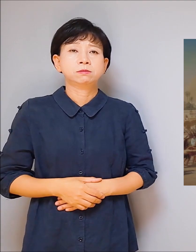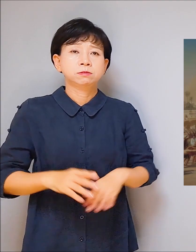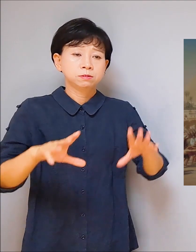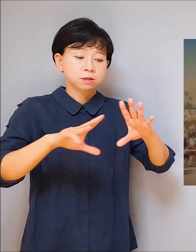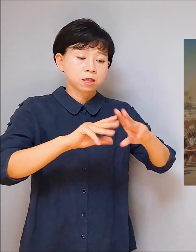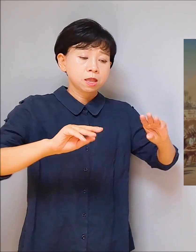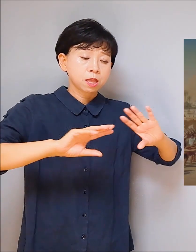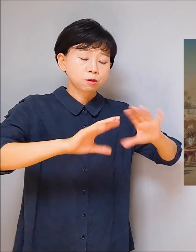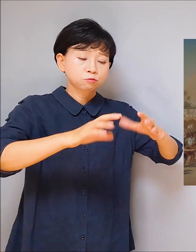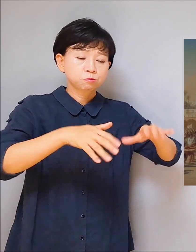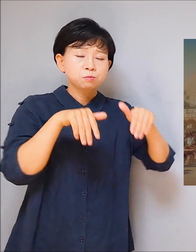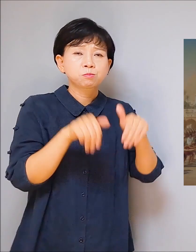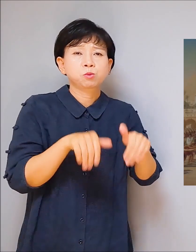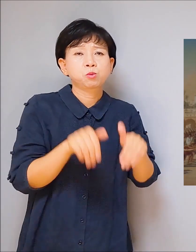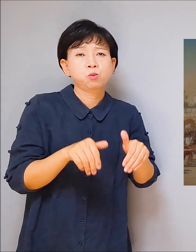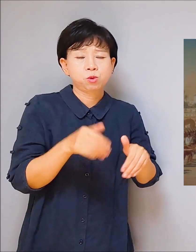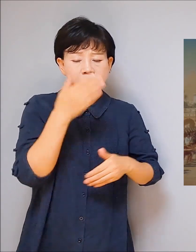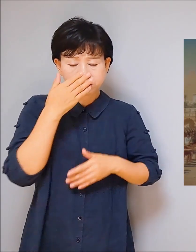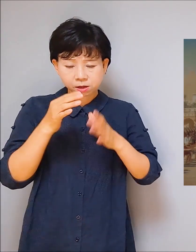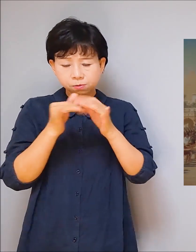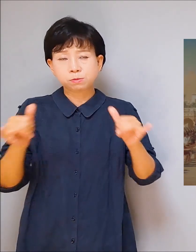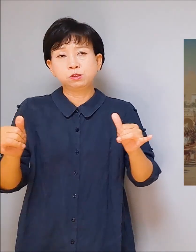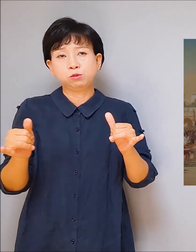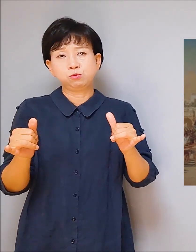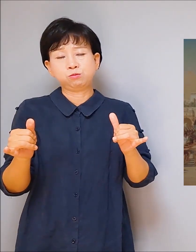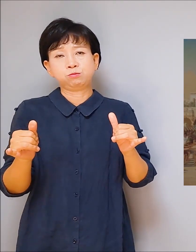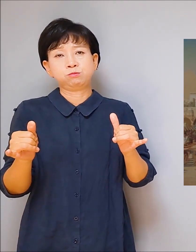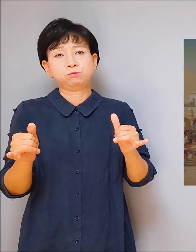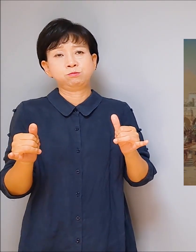애굽의 노예였던 이스라엘 민족은